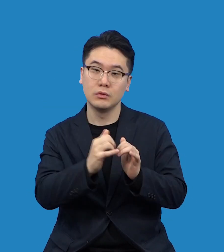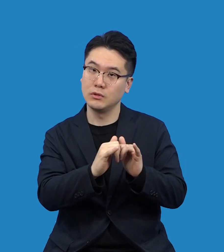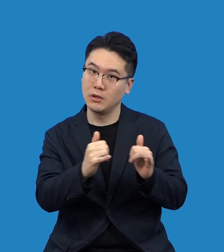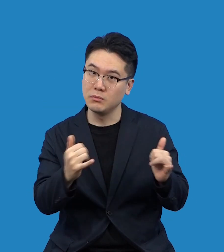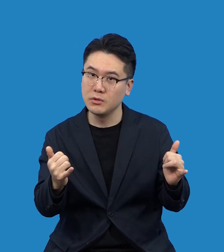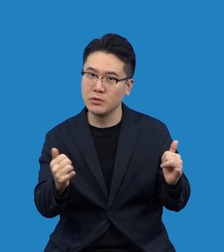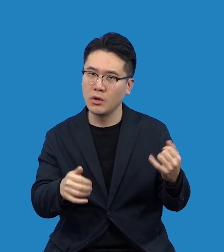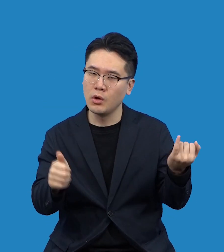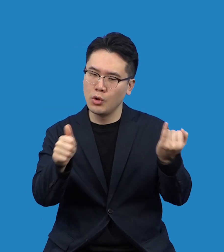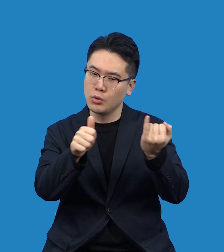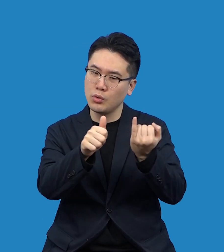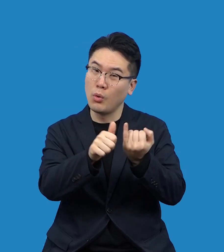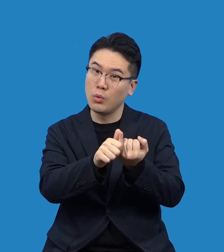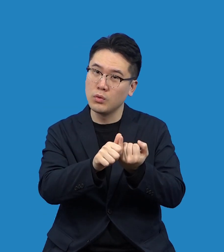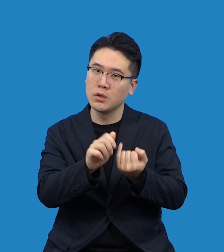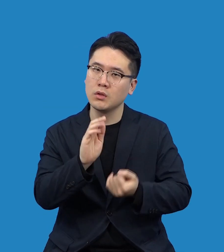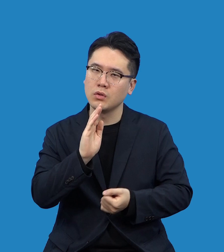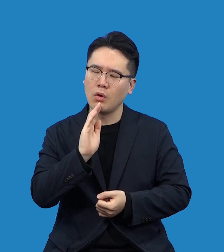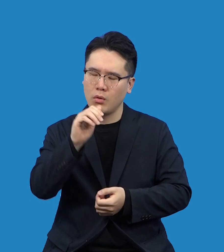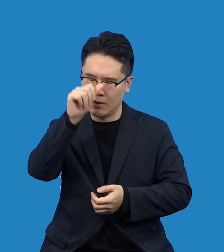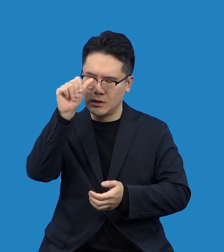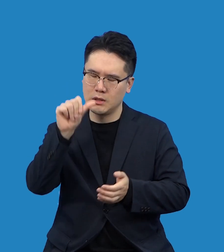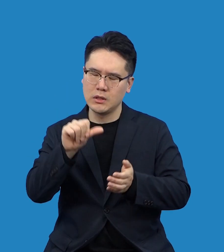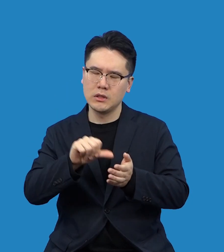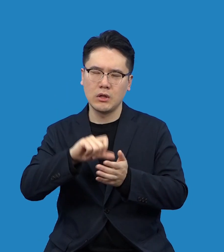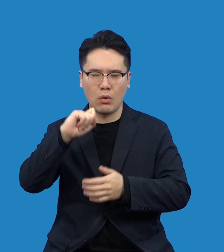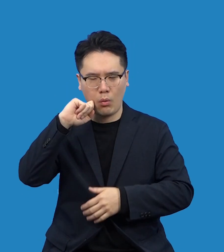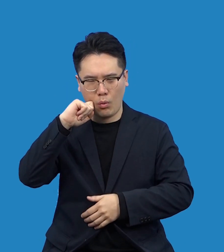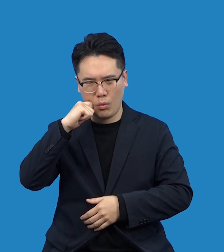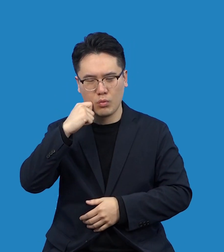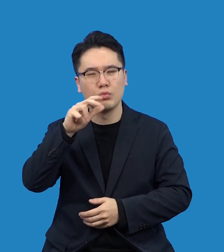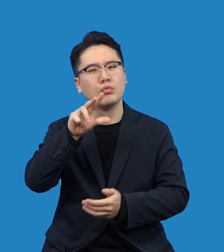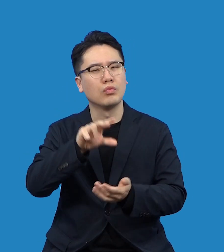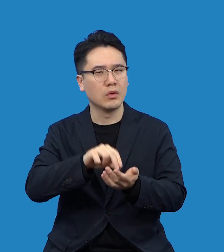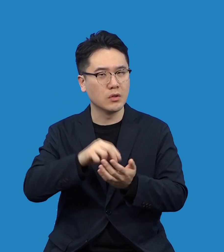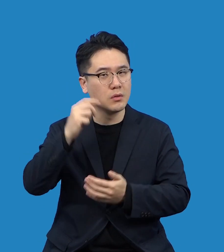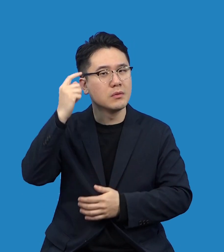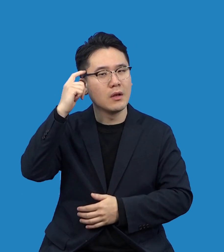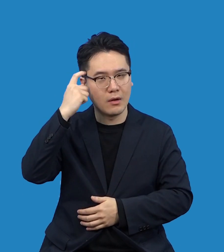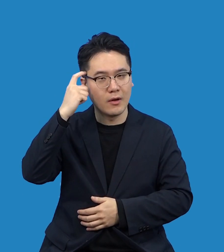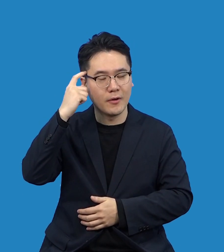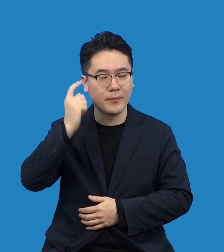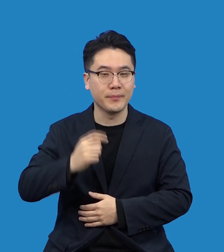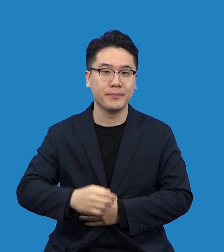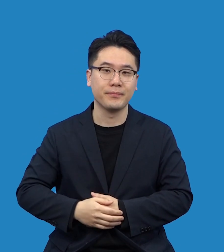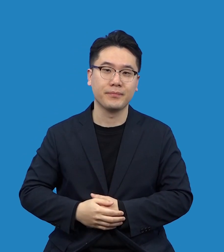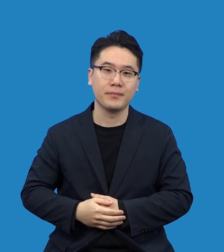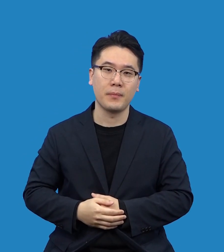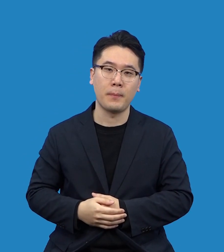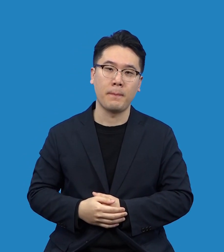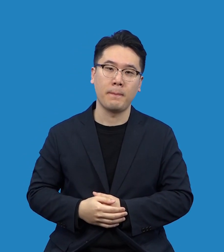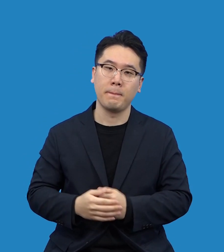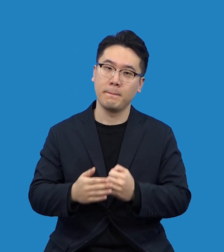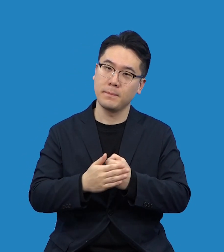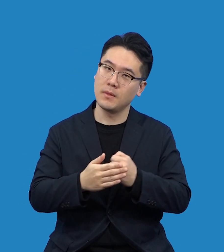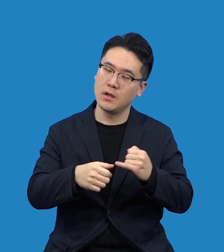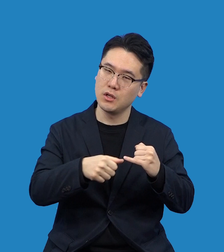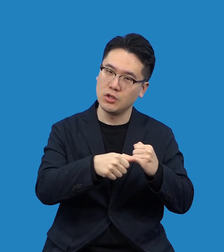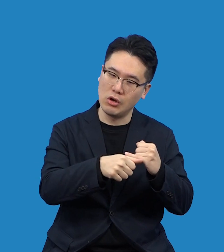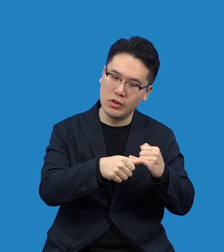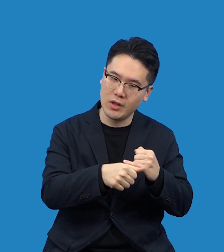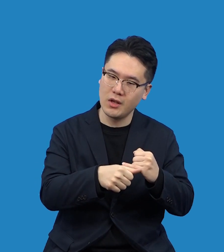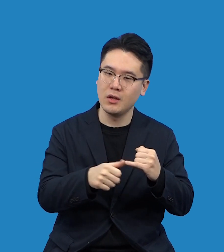참 어려운 인생의 과제로 여기고 있어요. 그래서 연애와